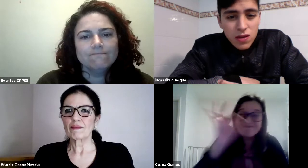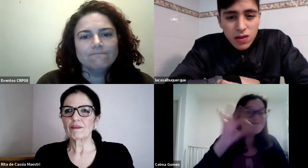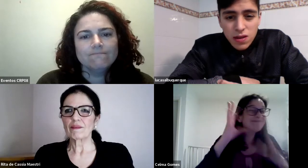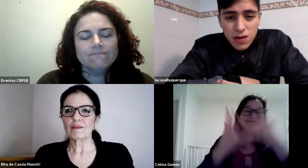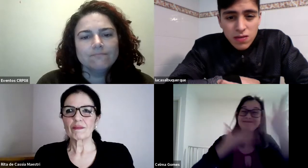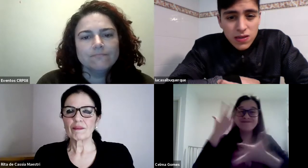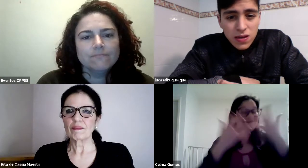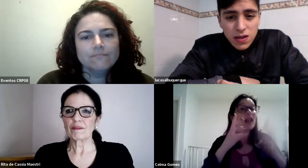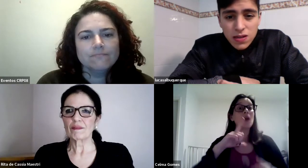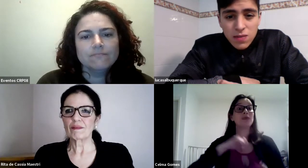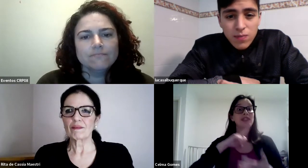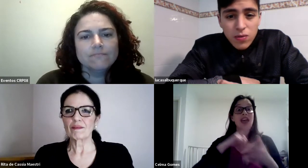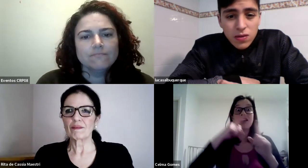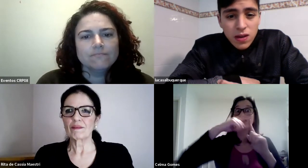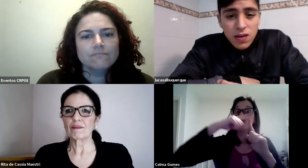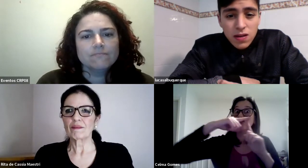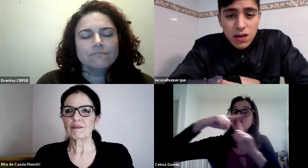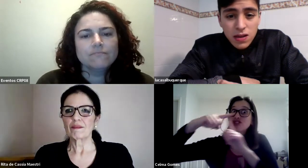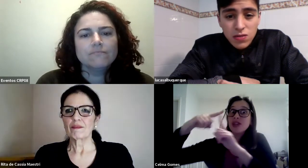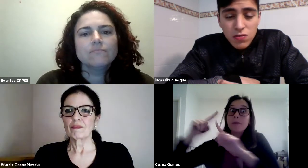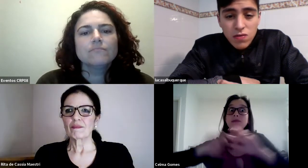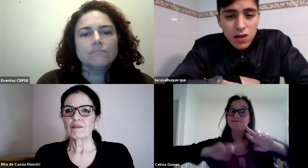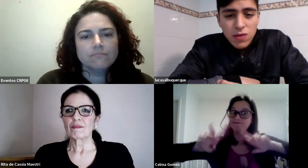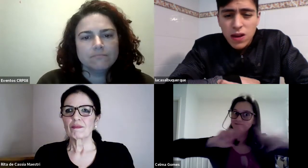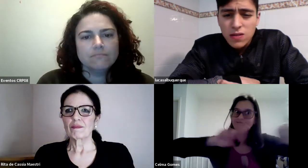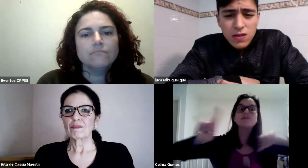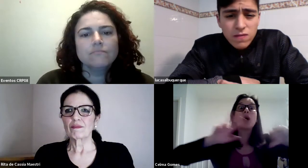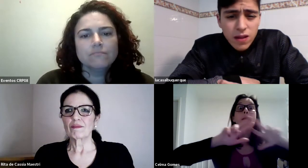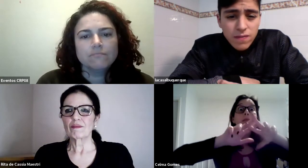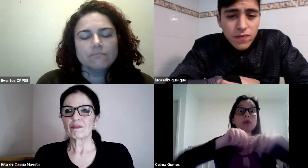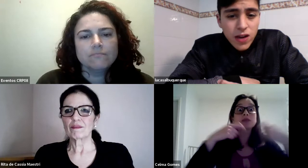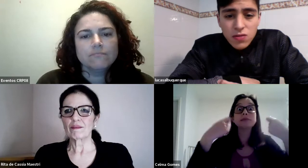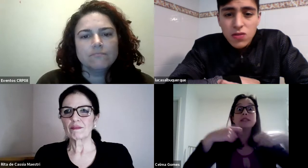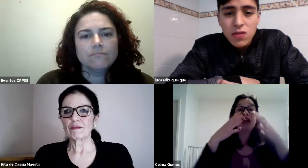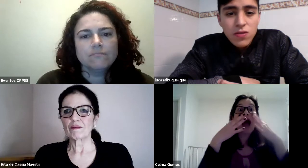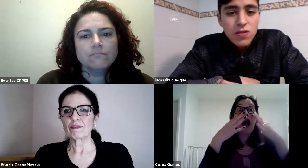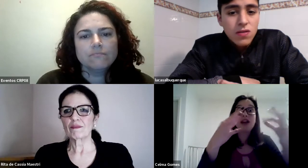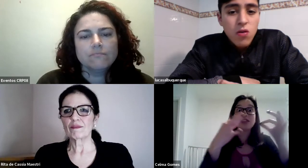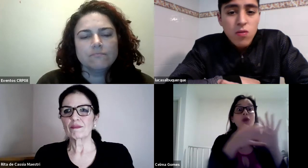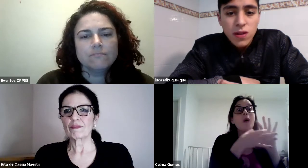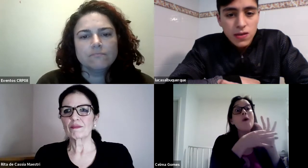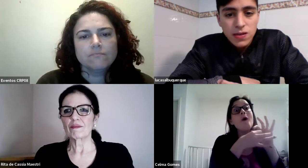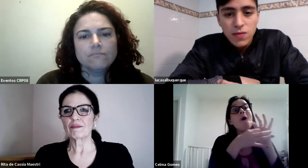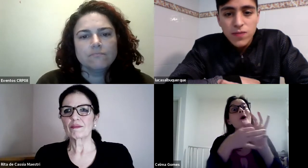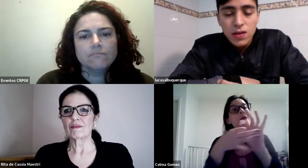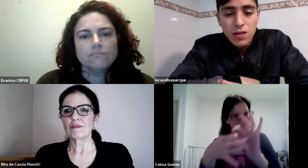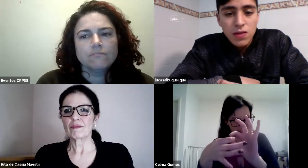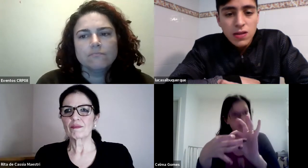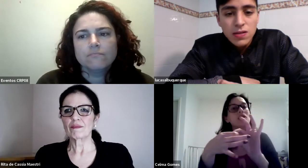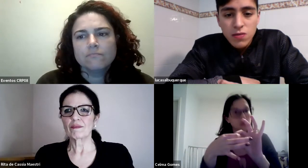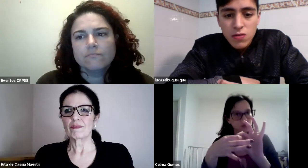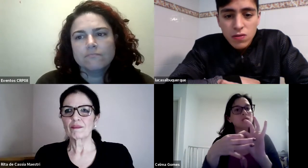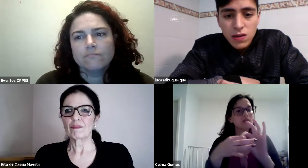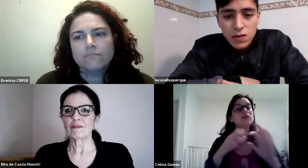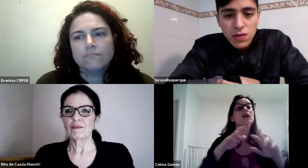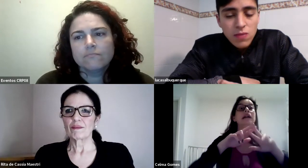gestual, é uma língua de sinais que pouco tem relação com vocabulários, então tem vários tipos de comunicação. Então, a